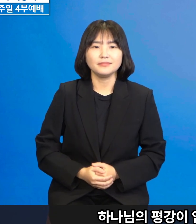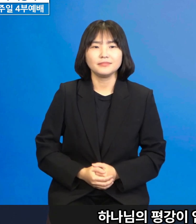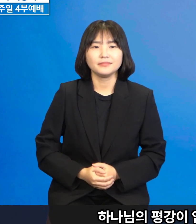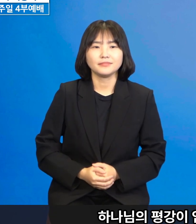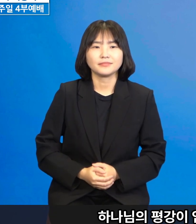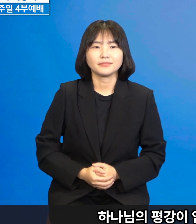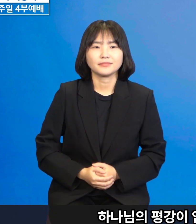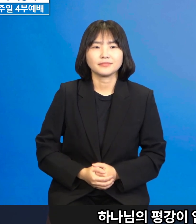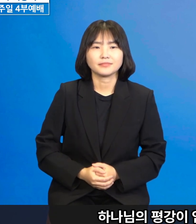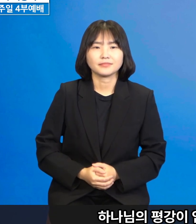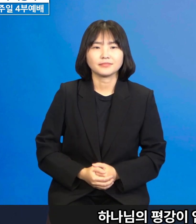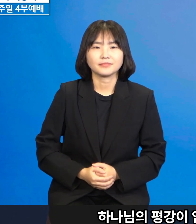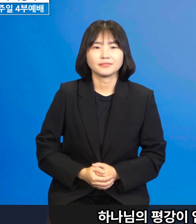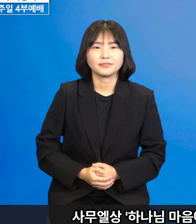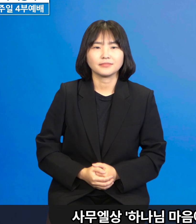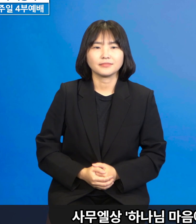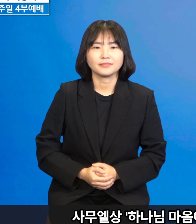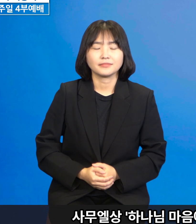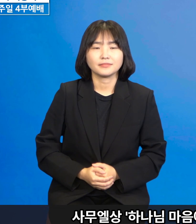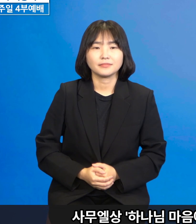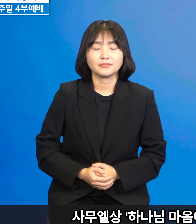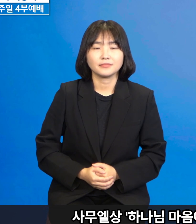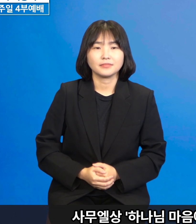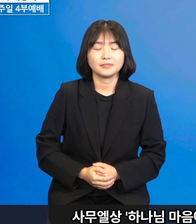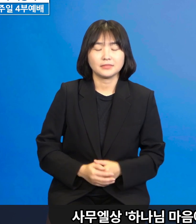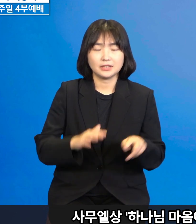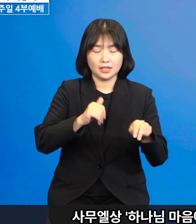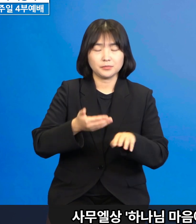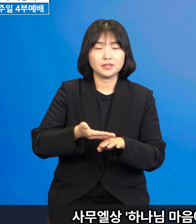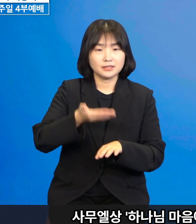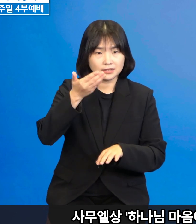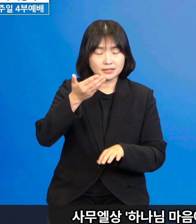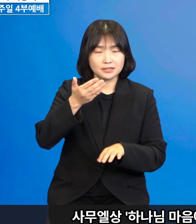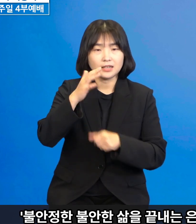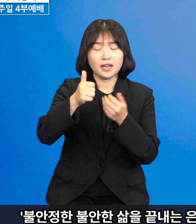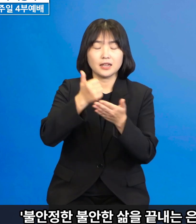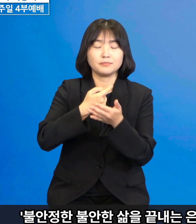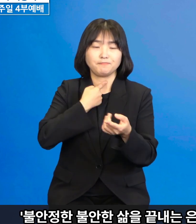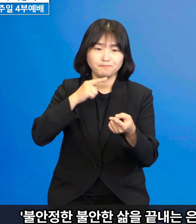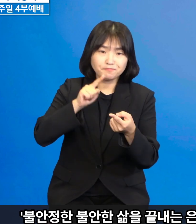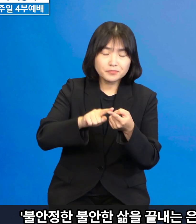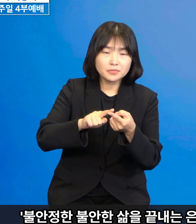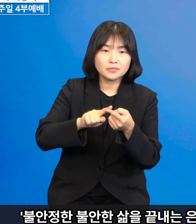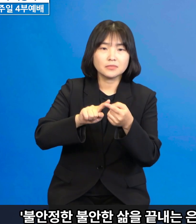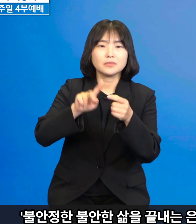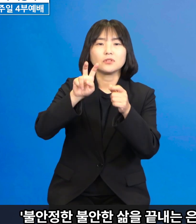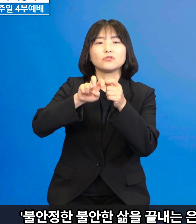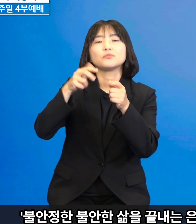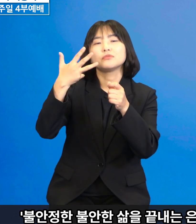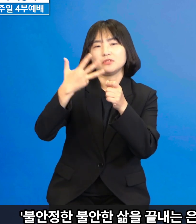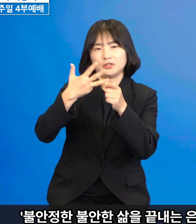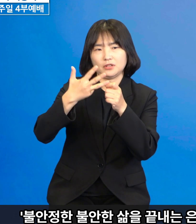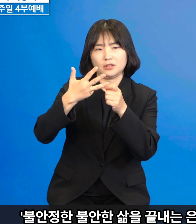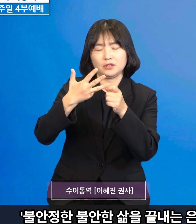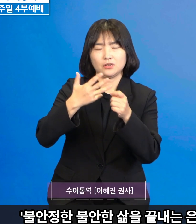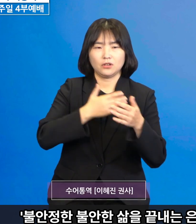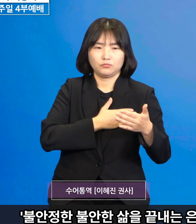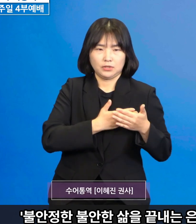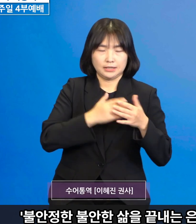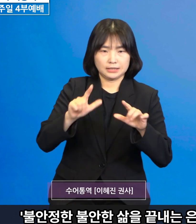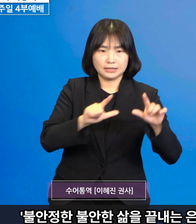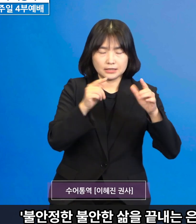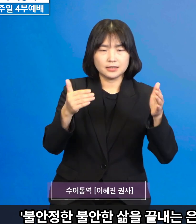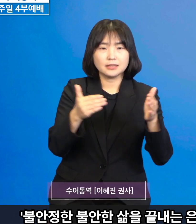축복합니다. 네, 사무엘상 하나님 마음에 맞는 사람 28번째입니다. 불안한 삶을